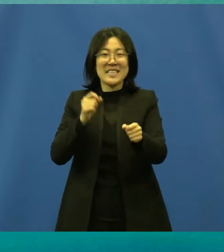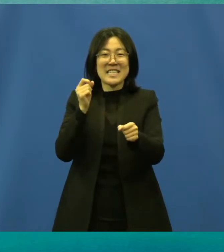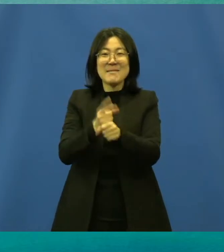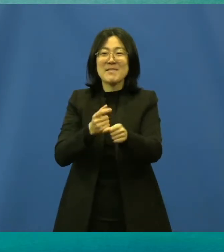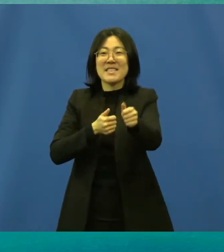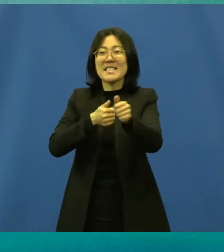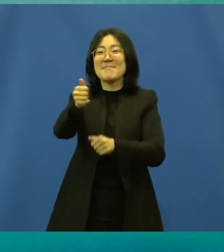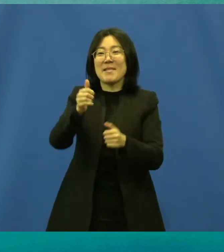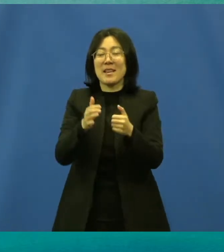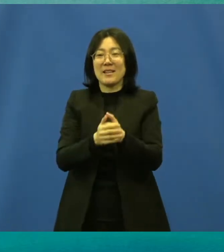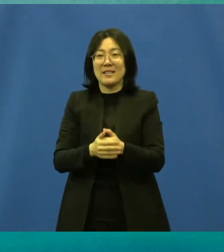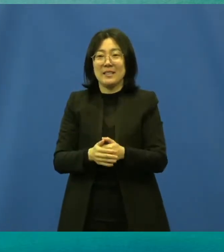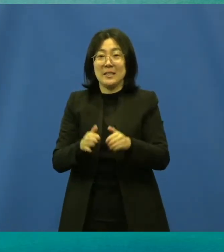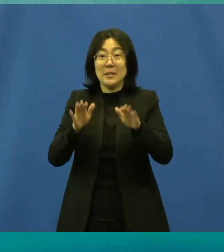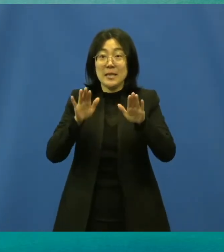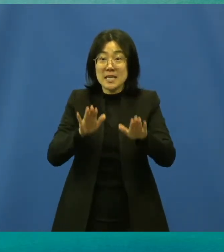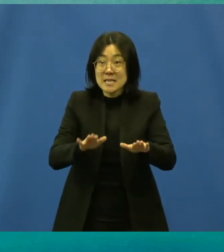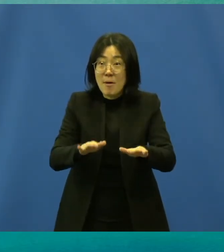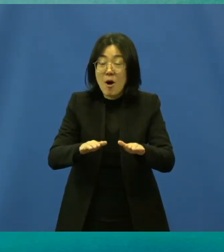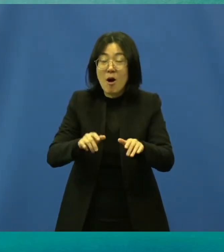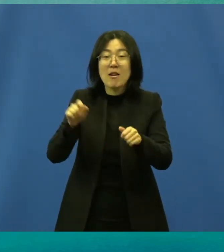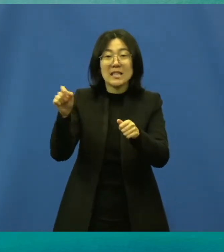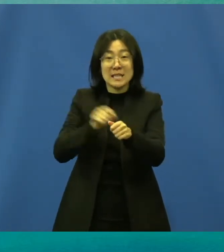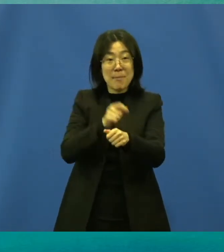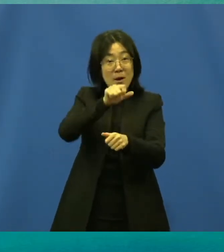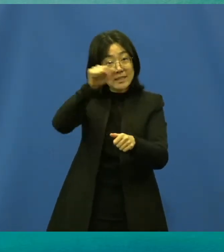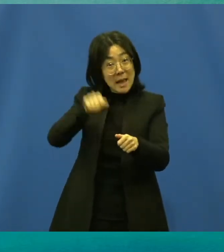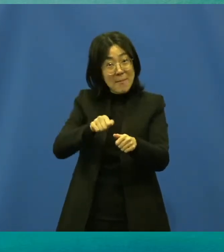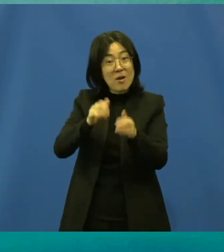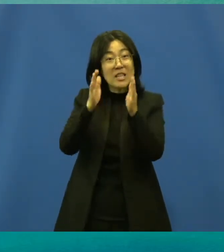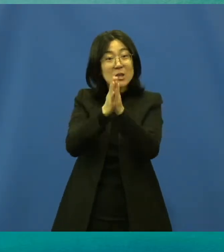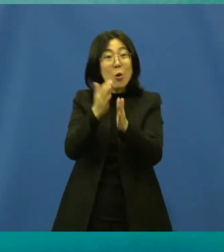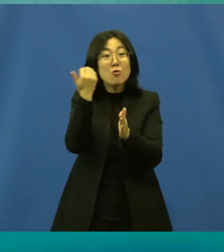이번 특세는 나를 위한 것입니다. 인사.